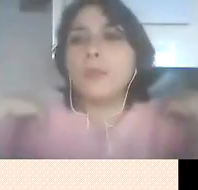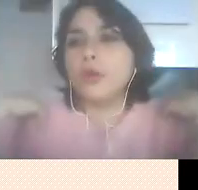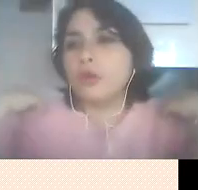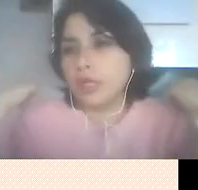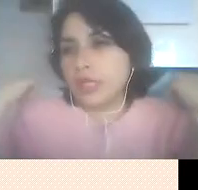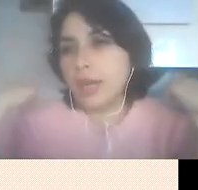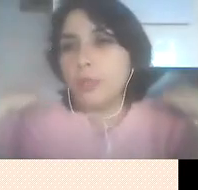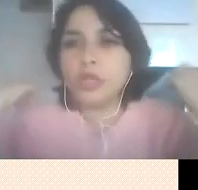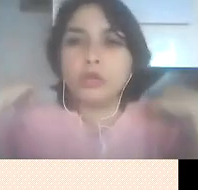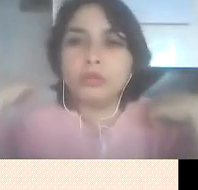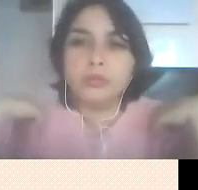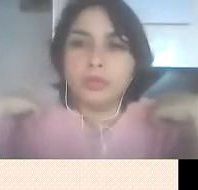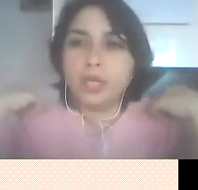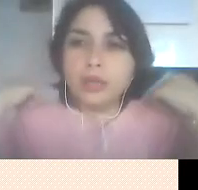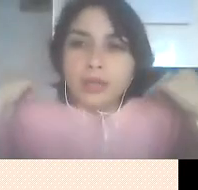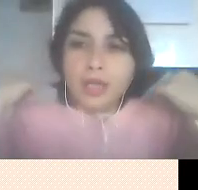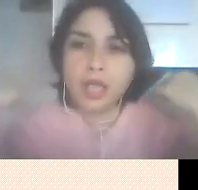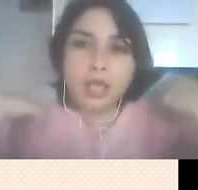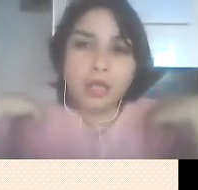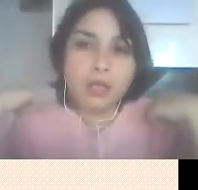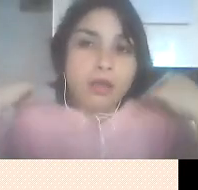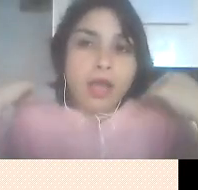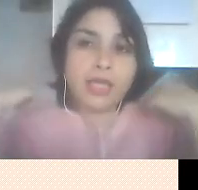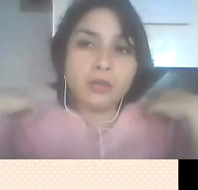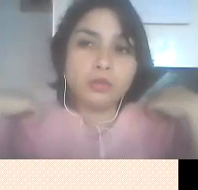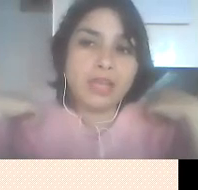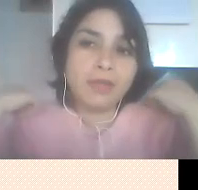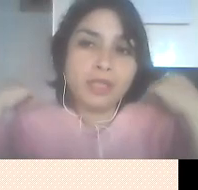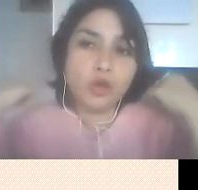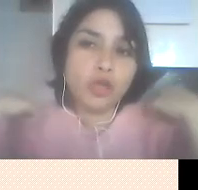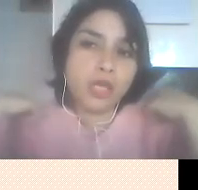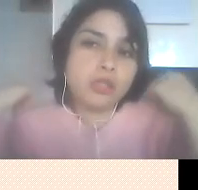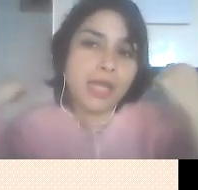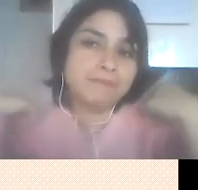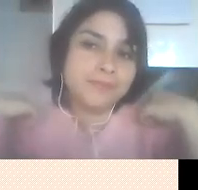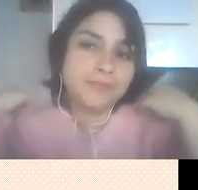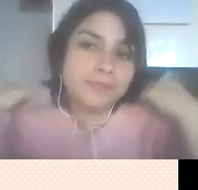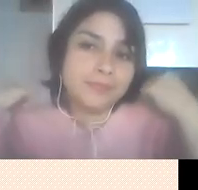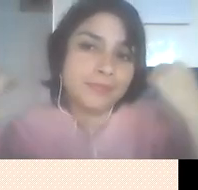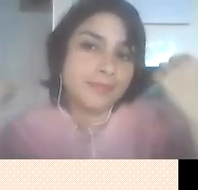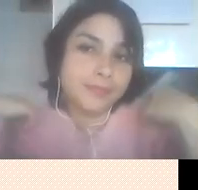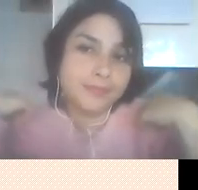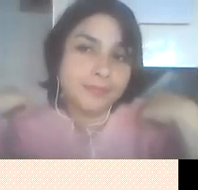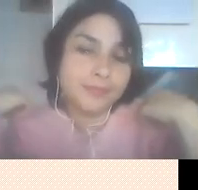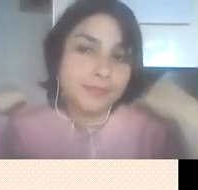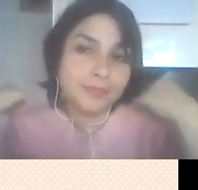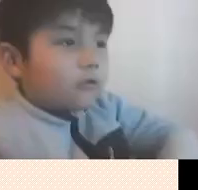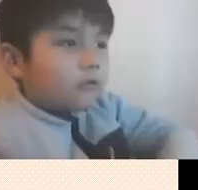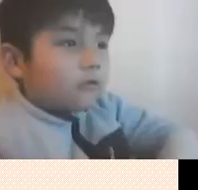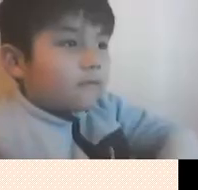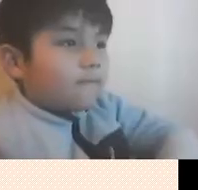Por ejemplo, ¿qué tienes puesto? De... ahí, ¿tú estás vestido con qué cosa?